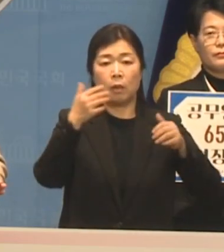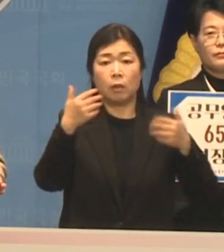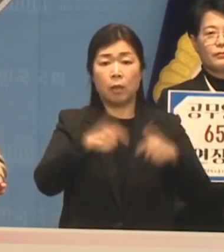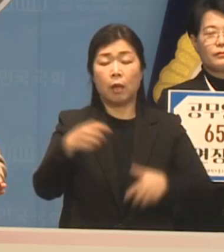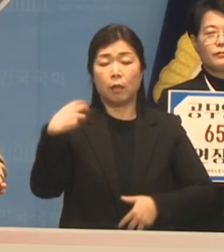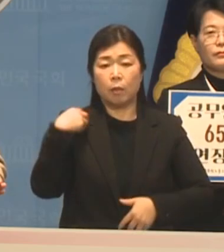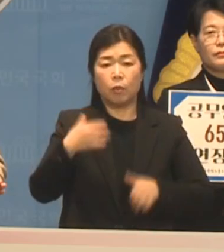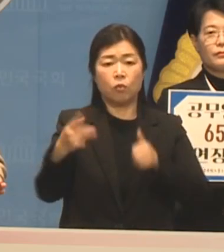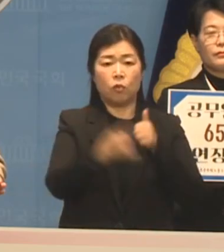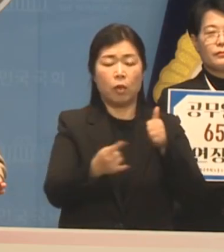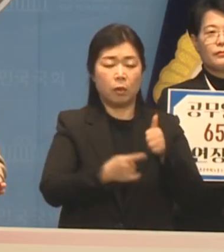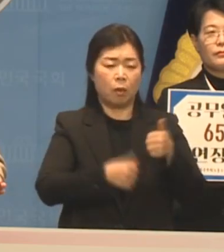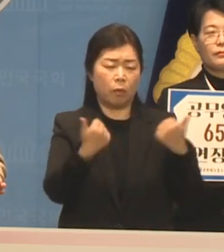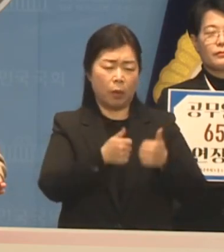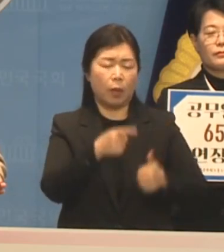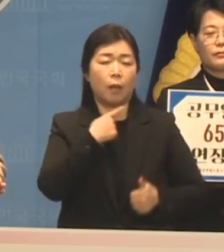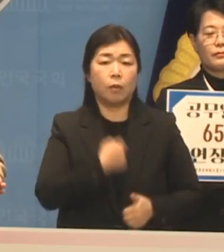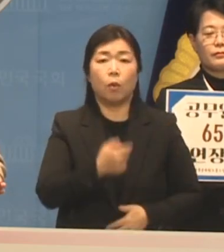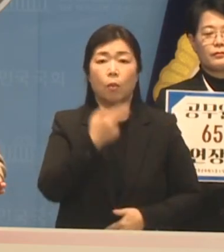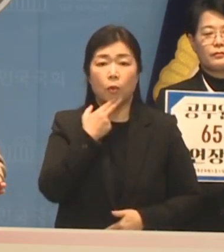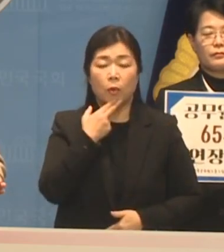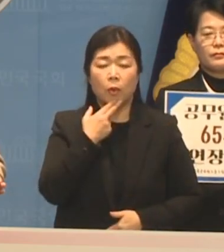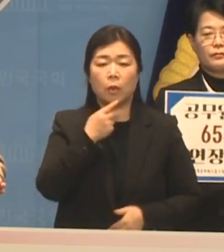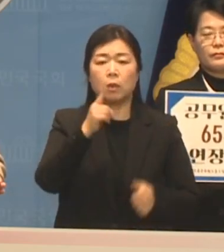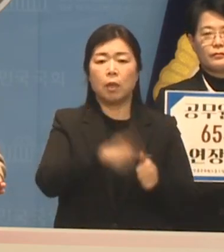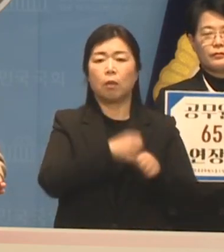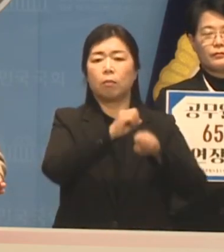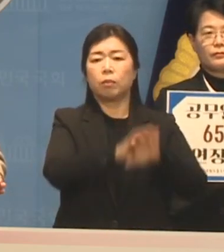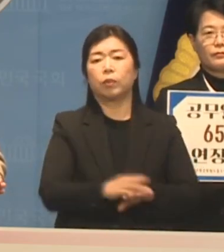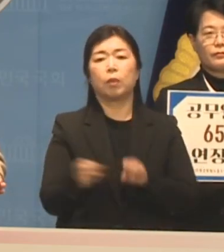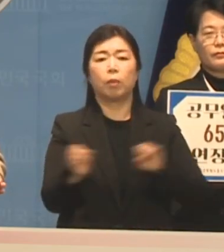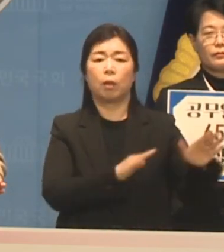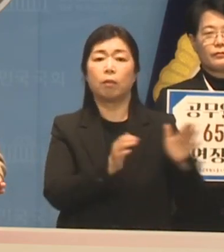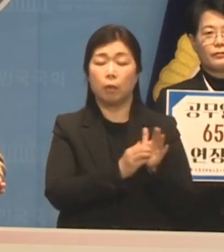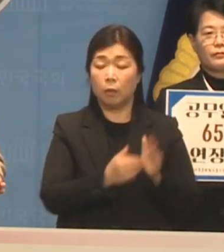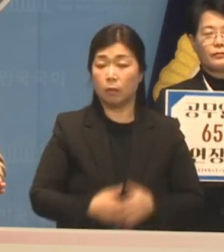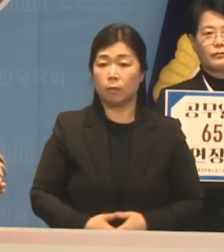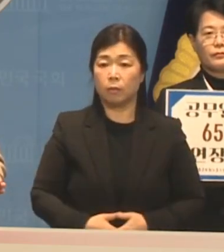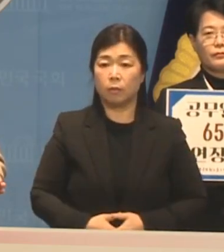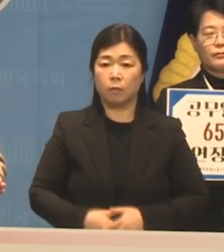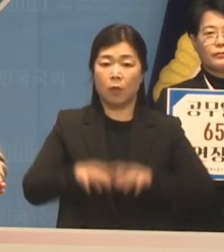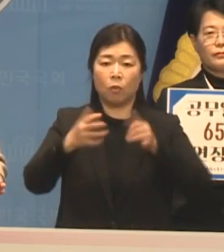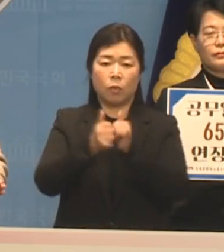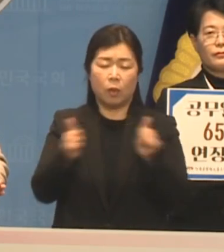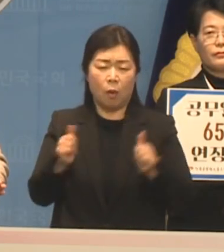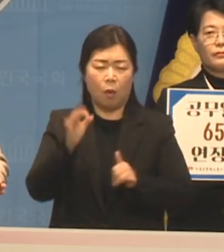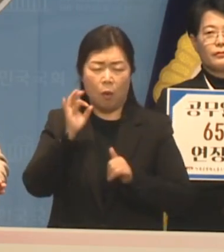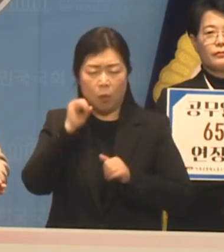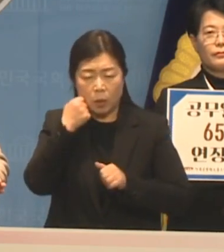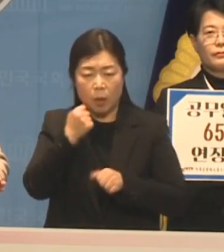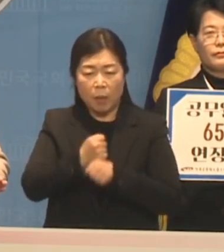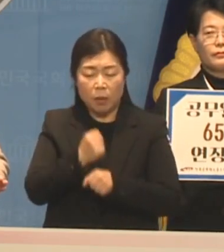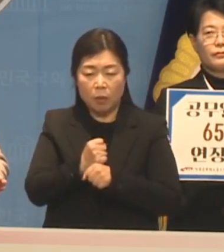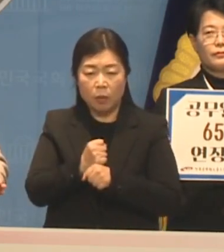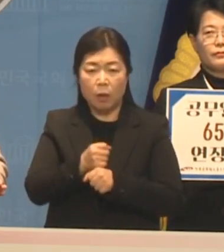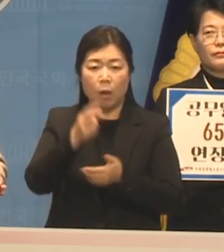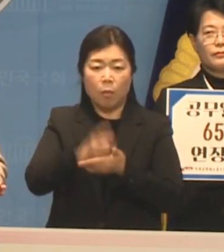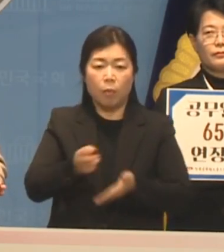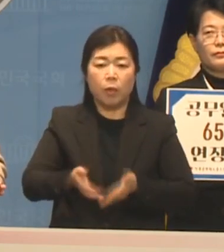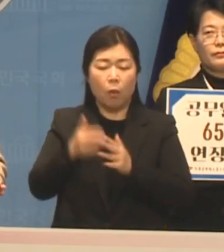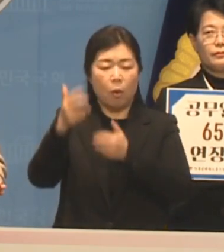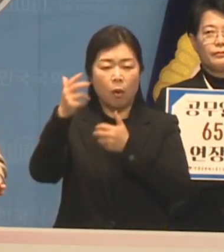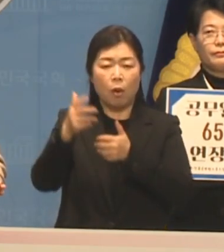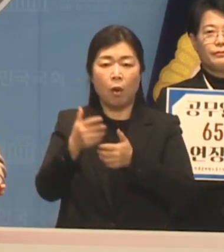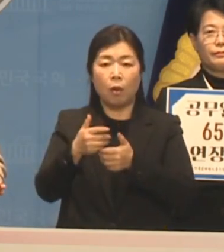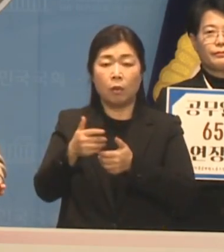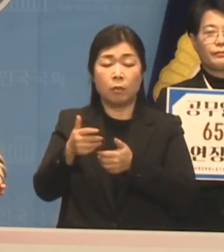한 차례도 논의되지 않고 자동 폐기되었다. 국민이 어렵게 달성한 입법 청원을 논의조차 하지